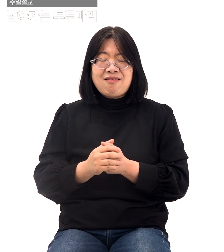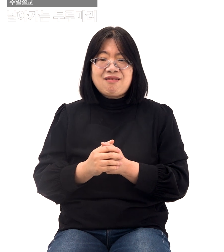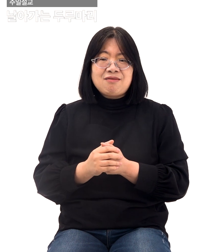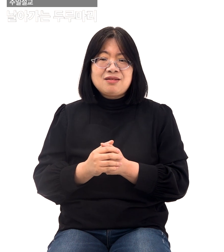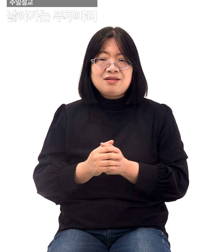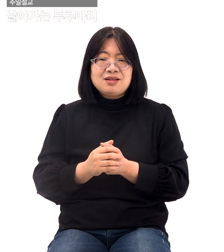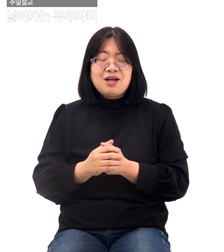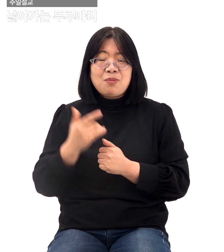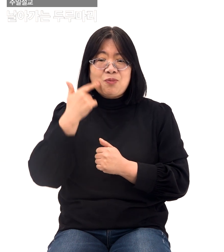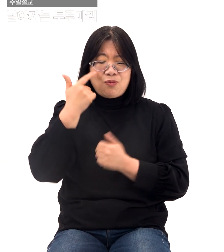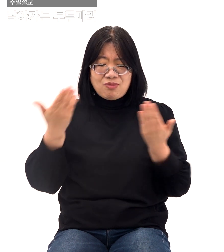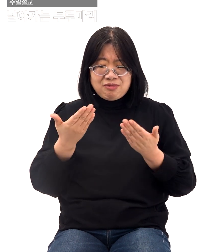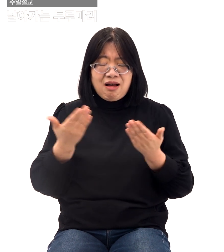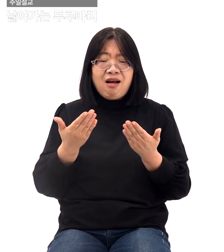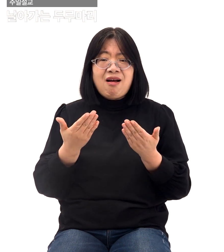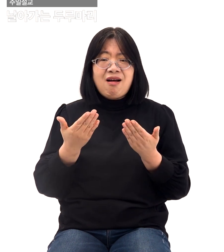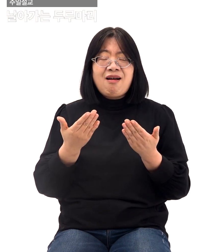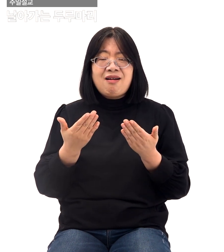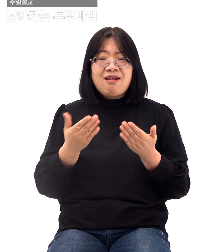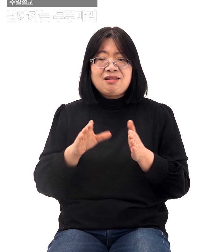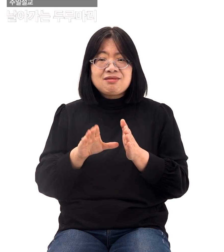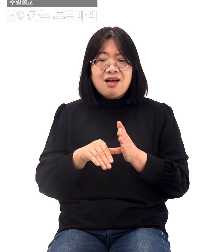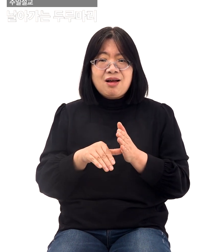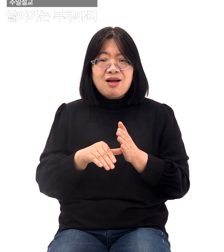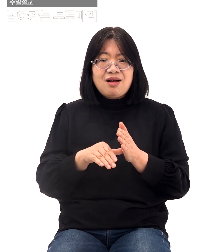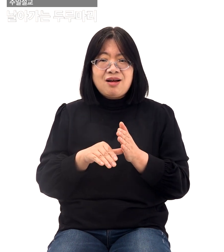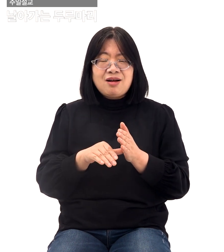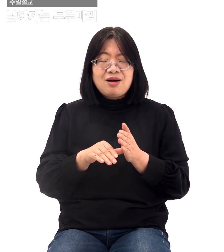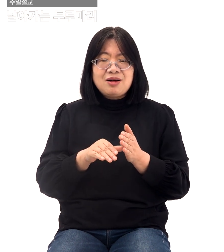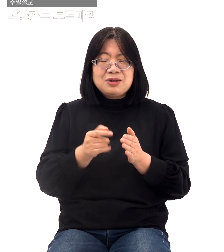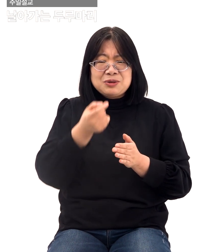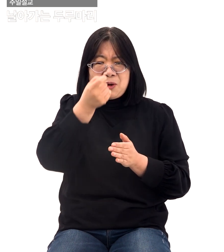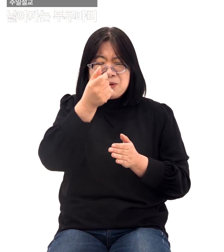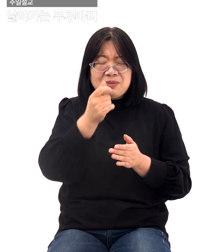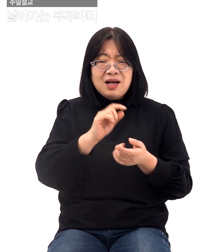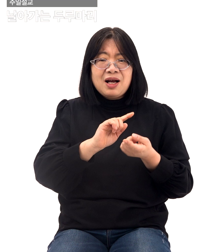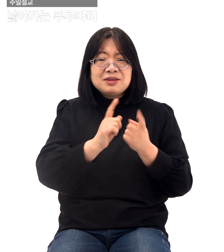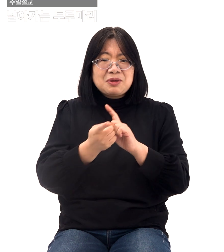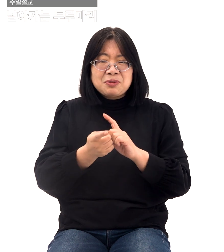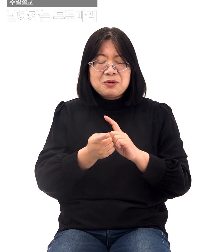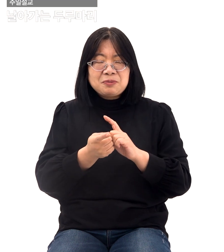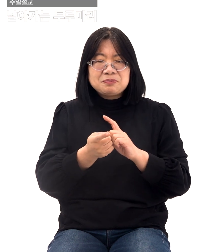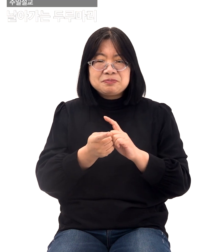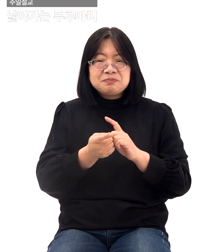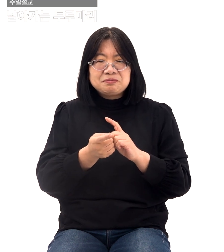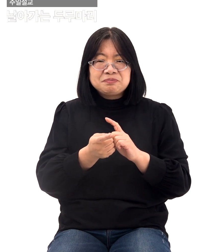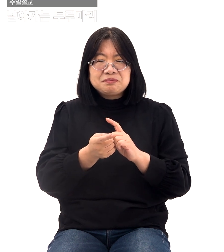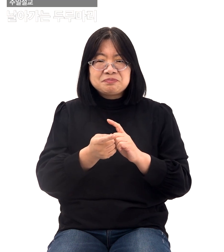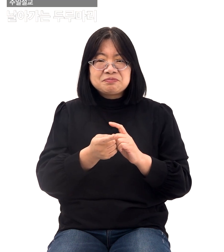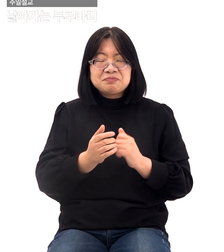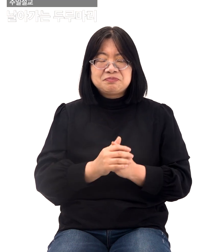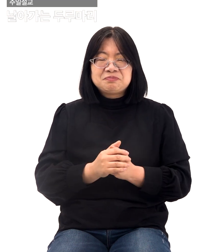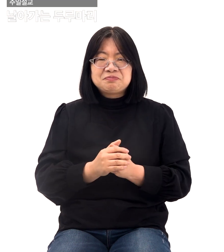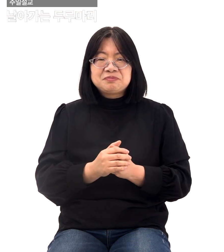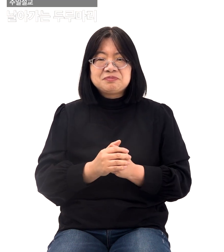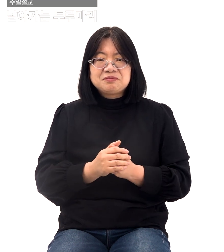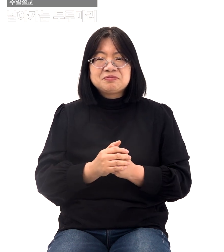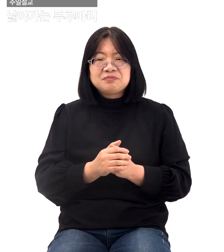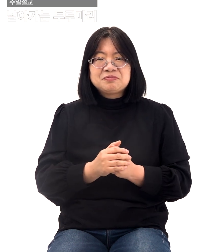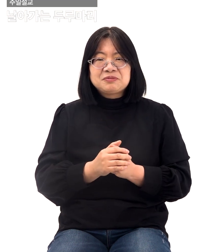이렇게 목회를 하다 보니까 조금만 서로 모르는 척 해주면 몇 억씩 세이브할